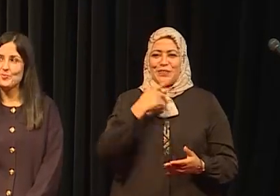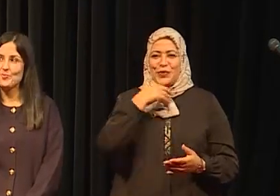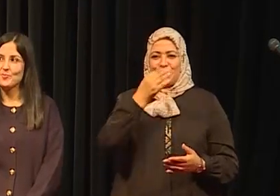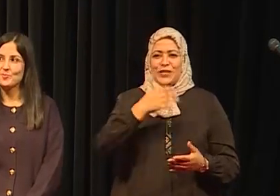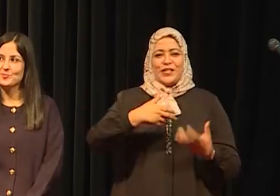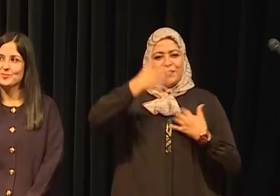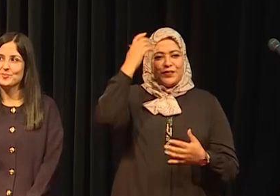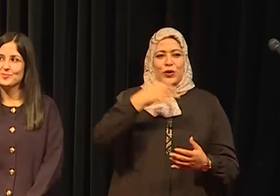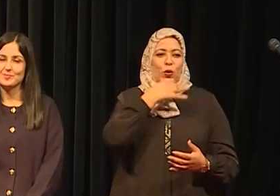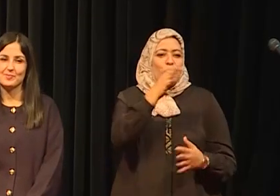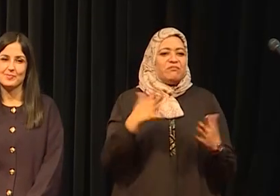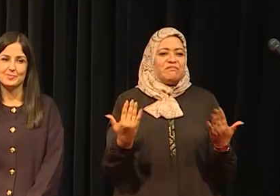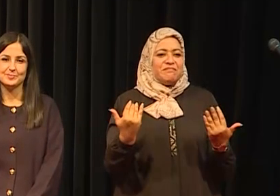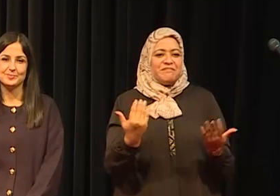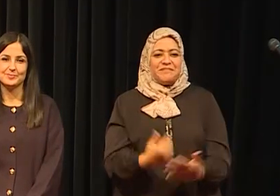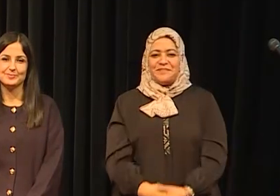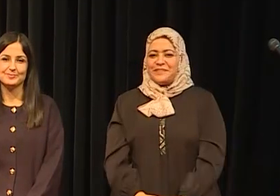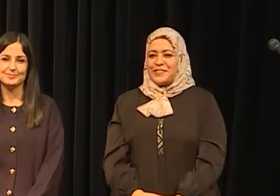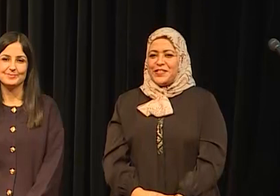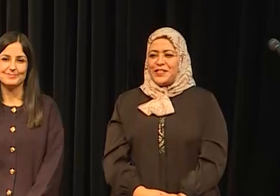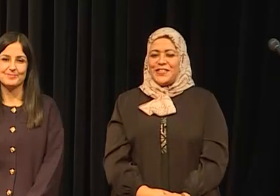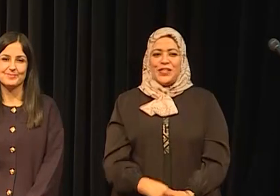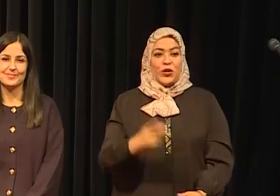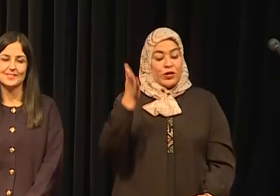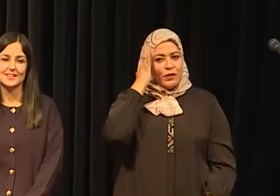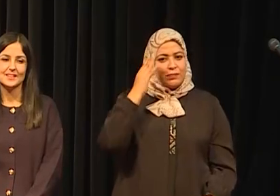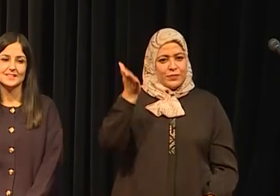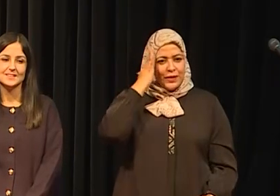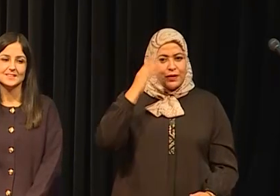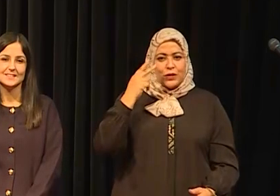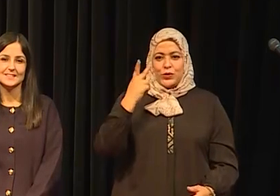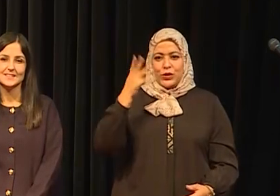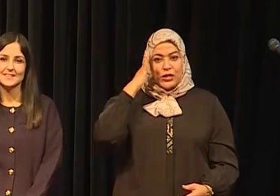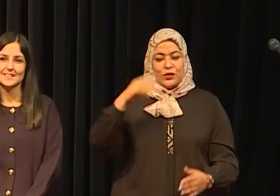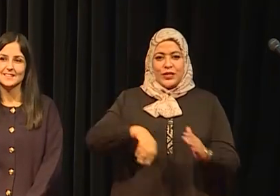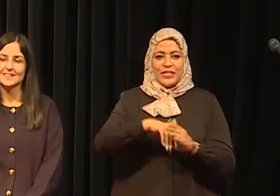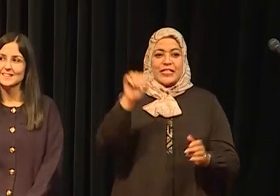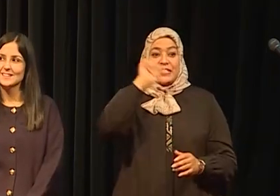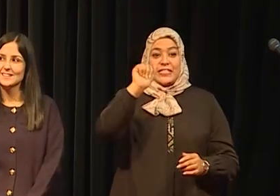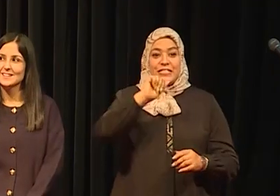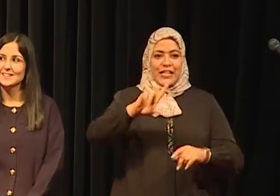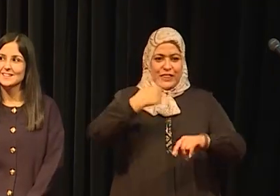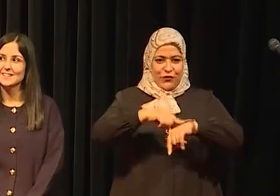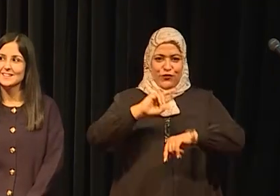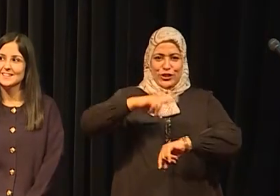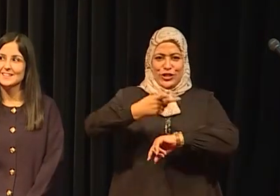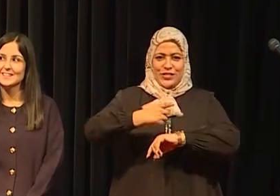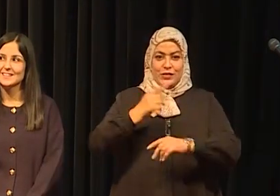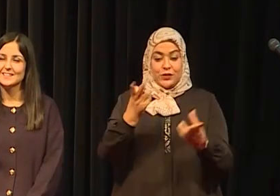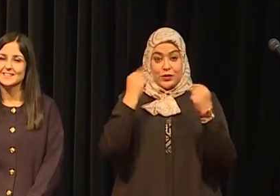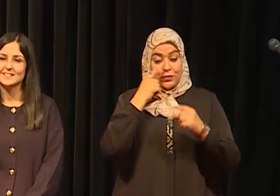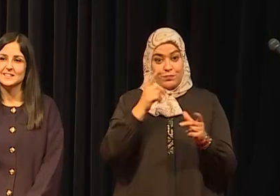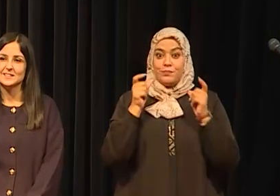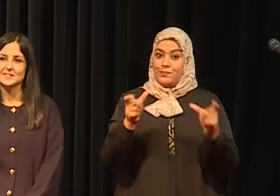له؟ وش راك تجي تقول له؟ كون على بال. دونك ملي تشوفوا بونو نهار السبت غدا في العشية تقول له كون على